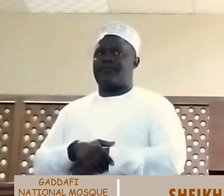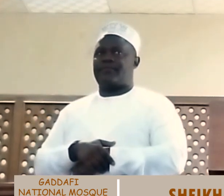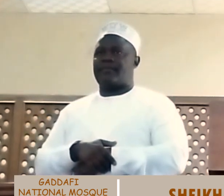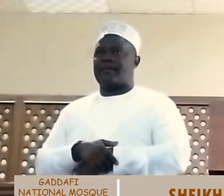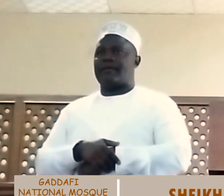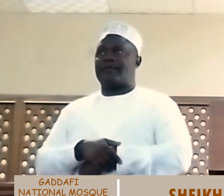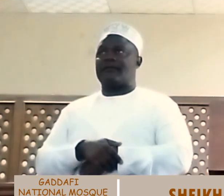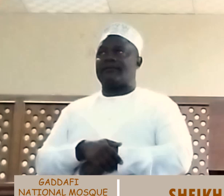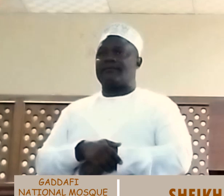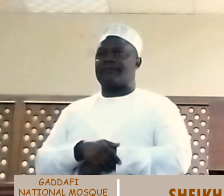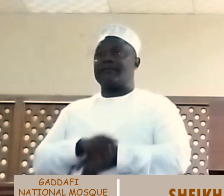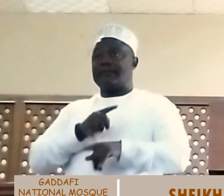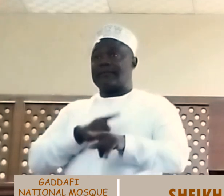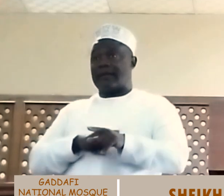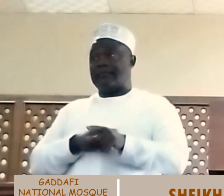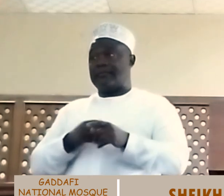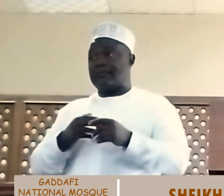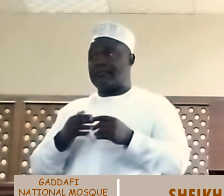Njagala nga mmaliriza